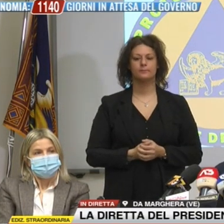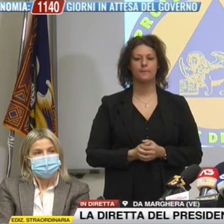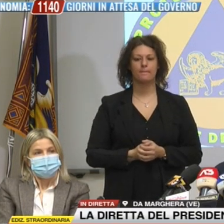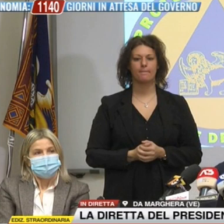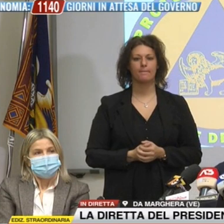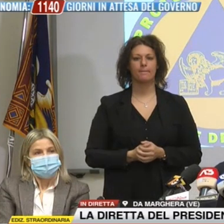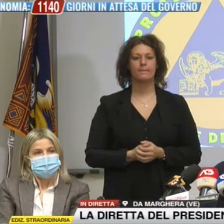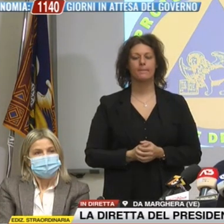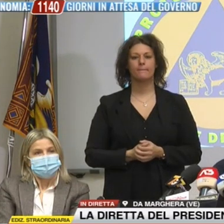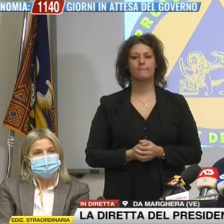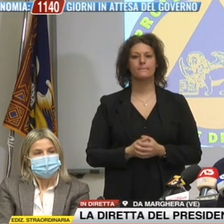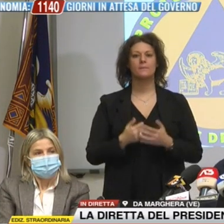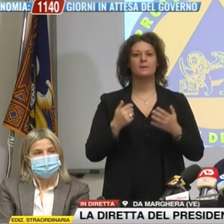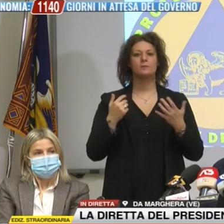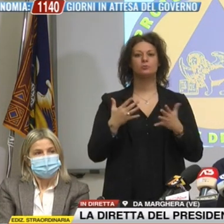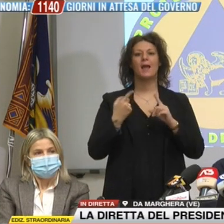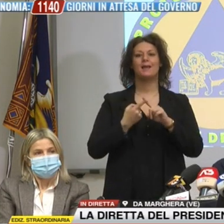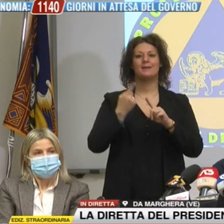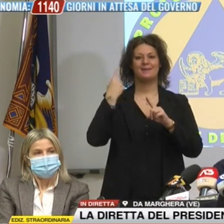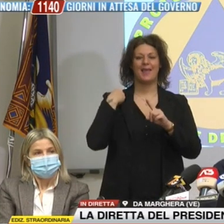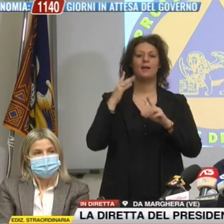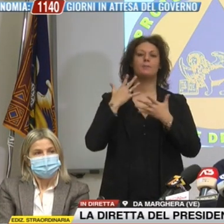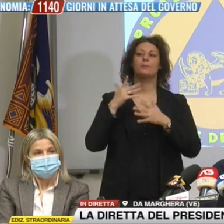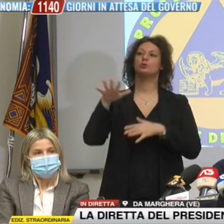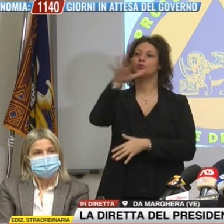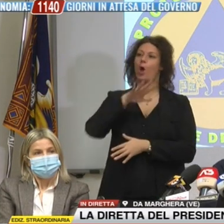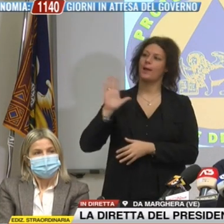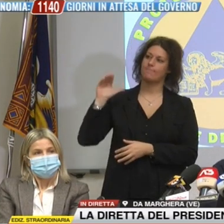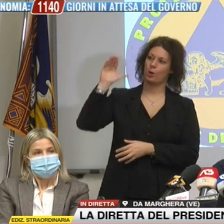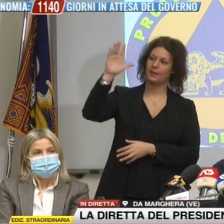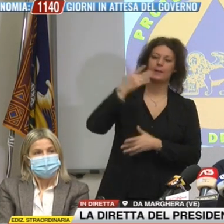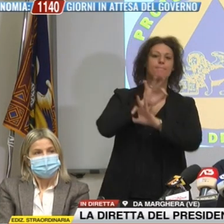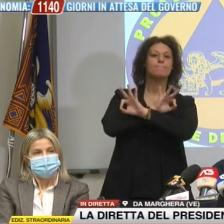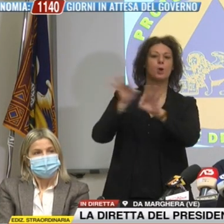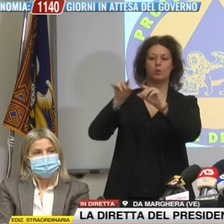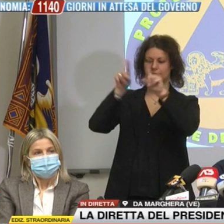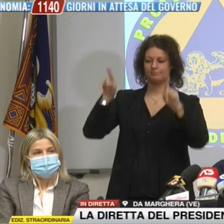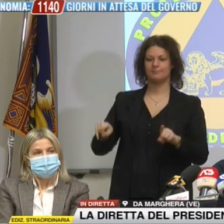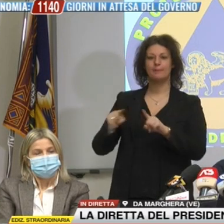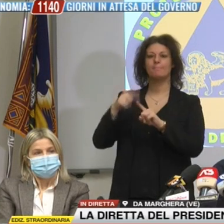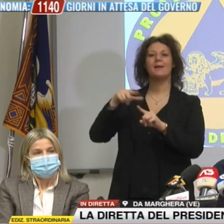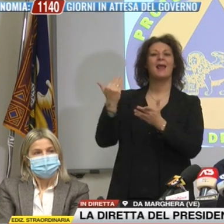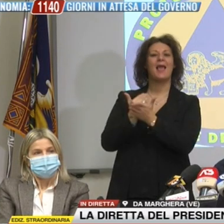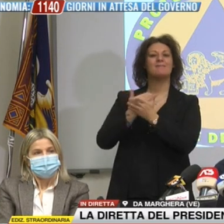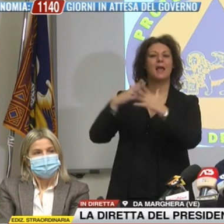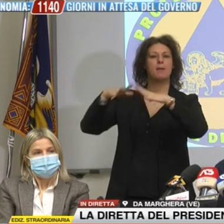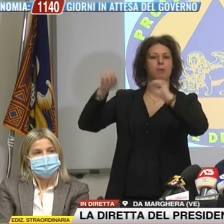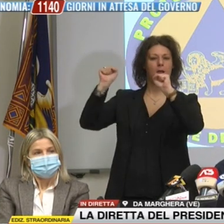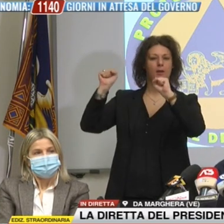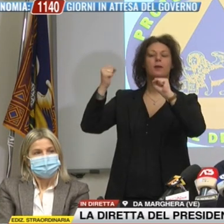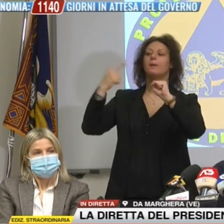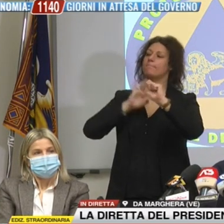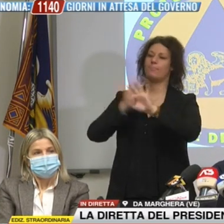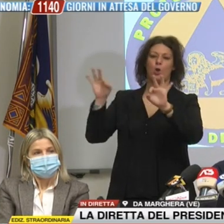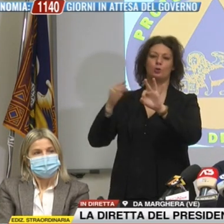di ieri l'altro, nei territori montani proprio per prevenire eventuali blackout.